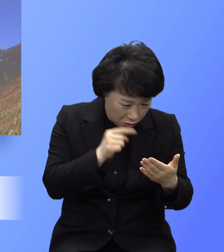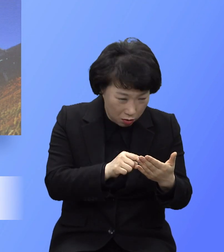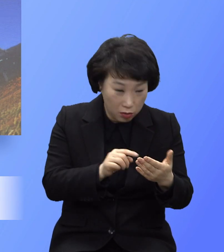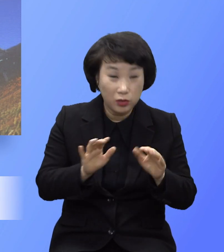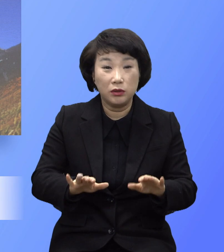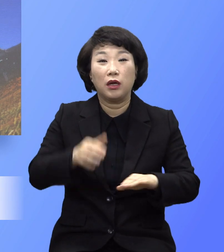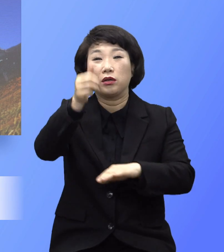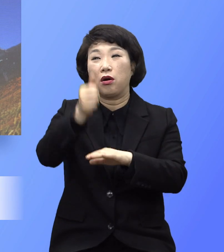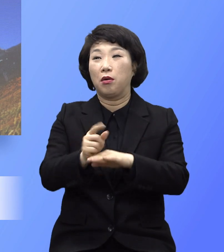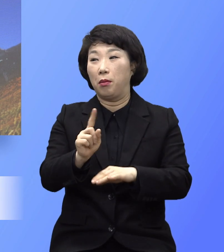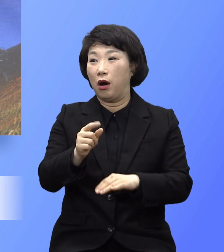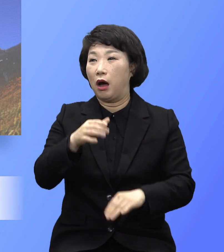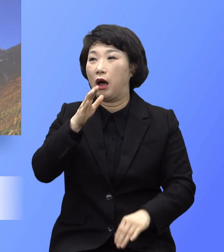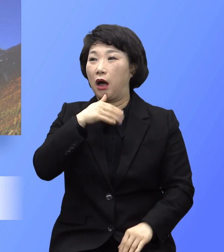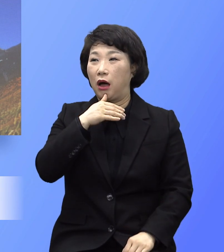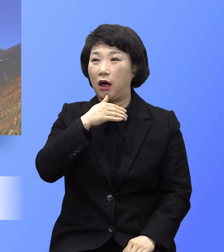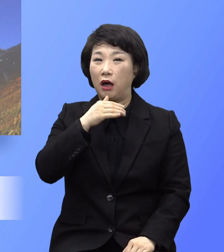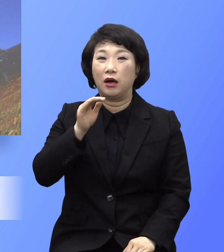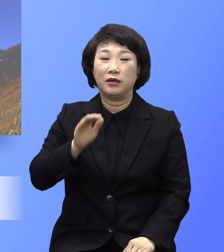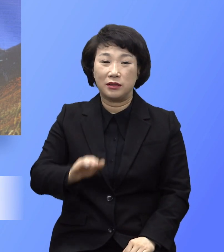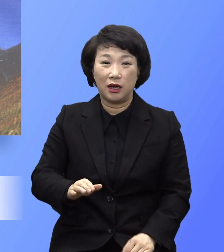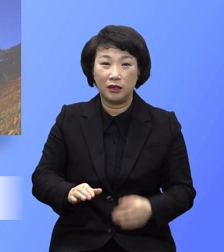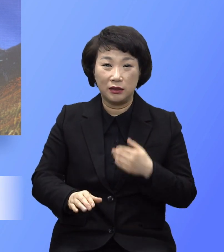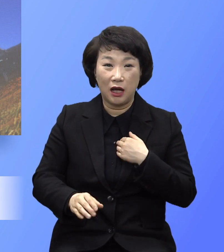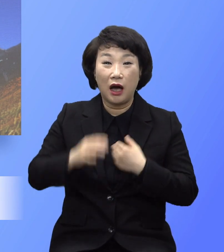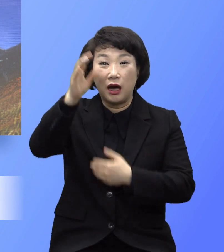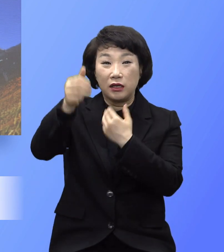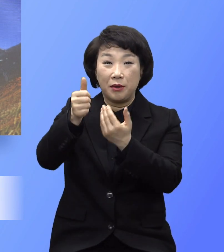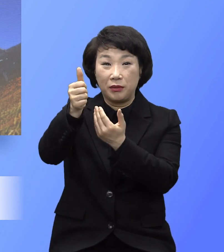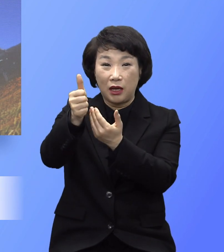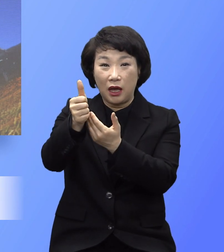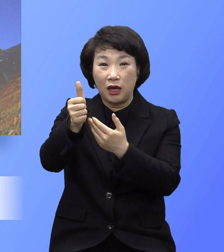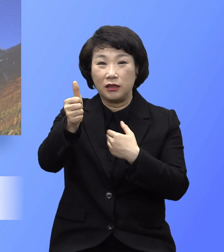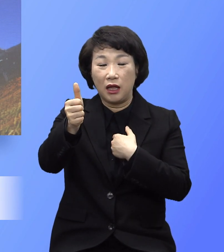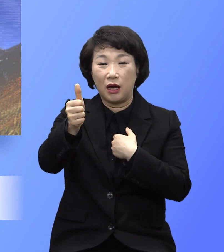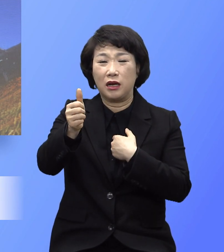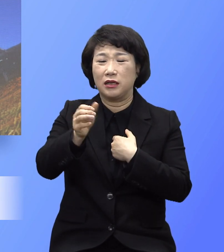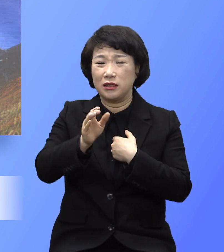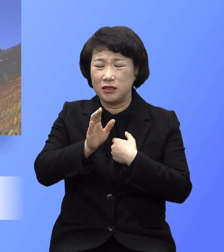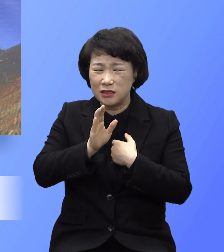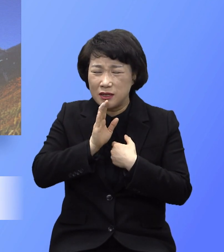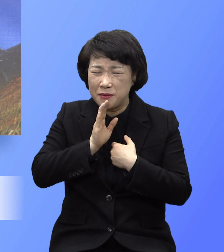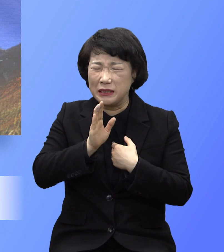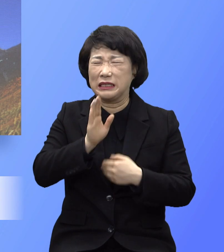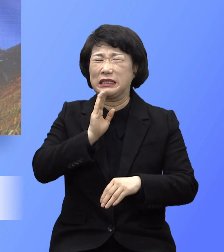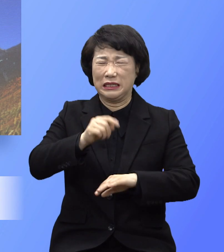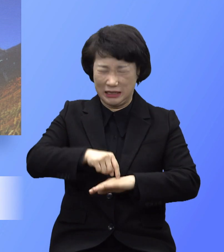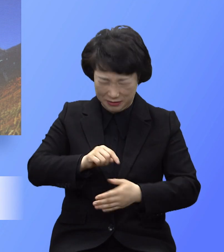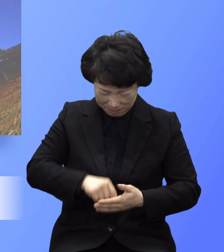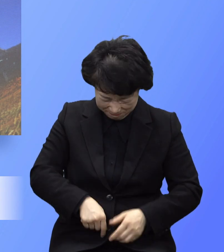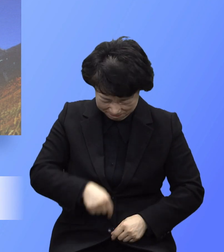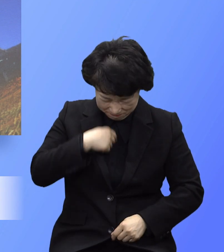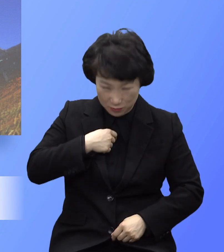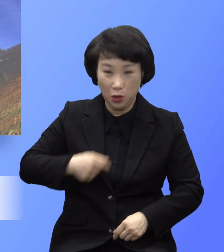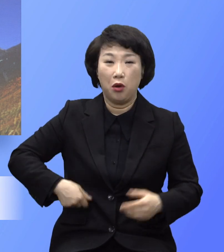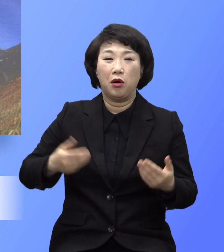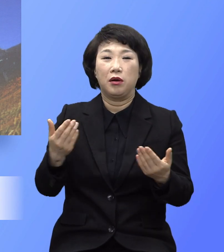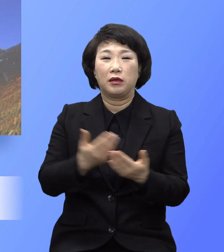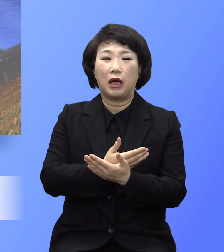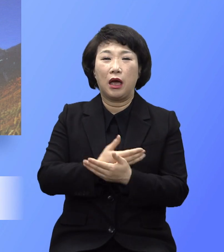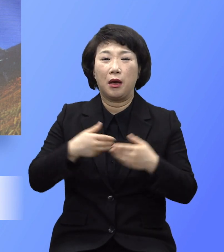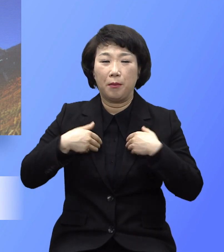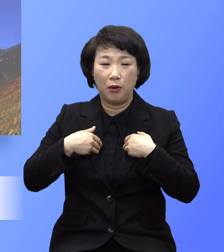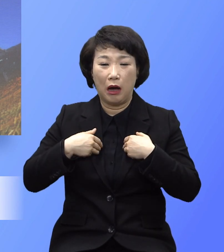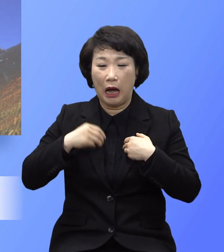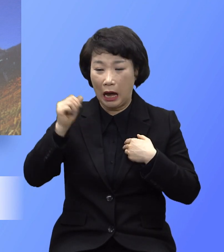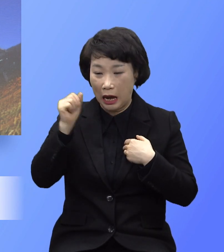근데 결국은 뭐 때문이냐, 내가 하나님 앞에 참되고 진실한 회개가